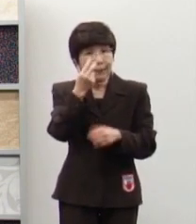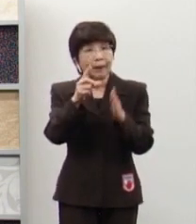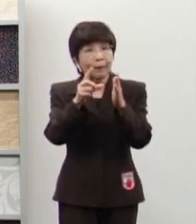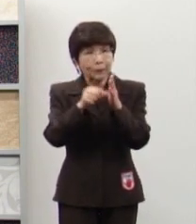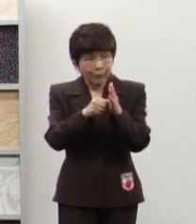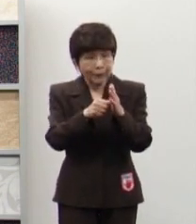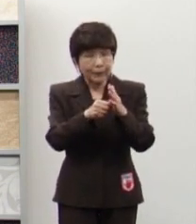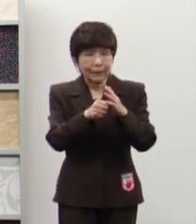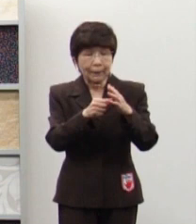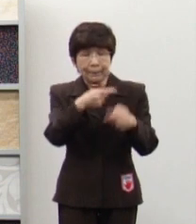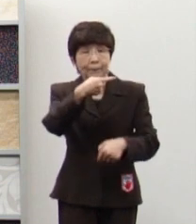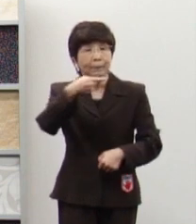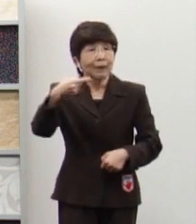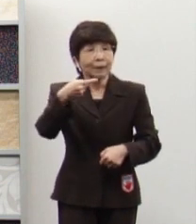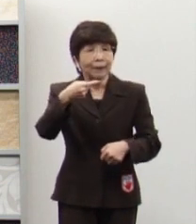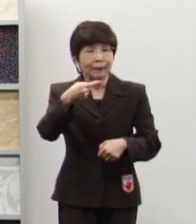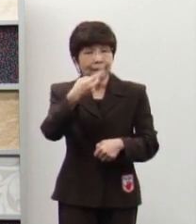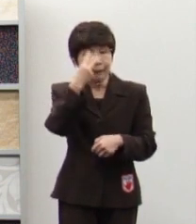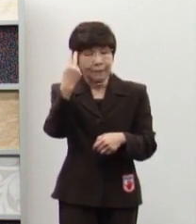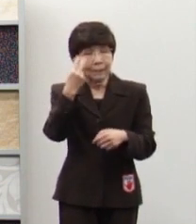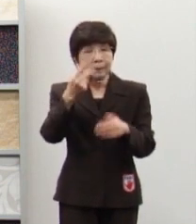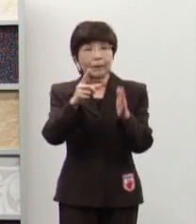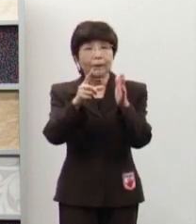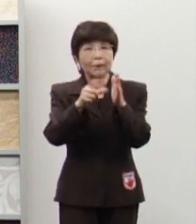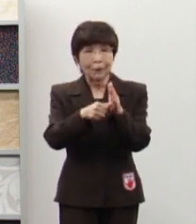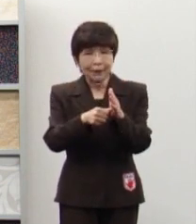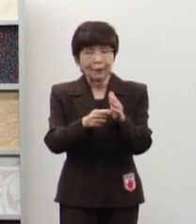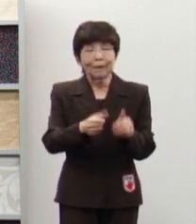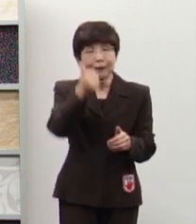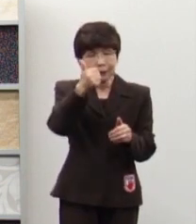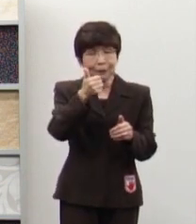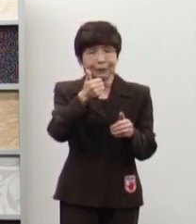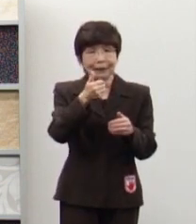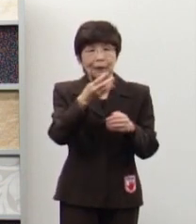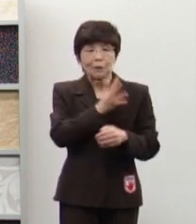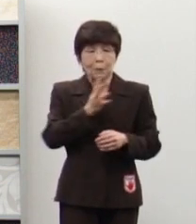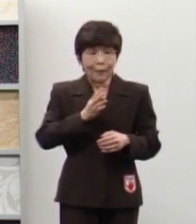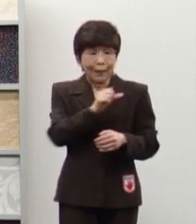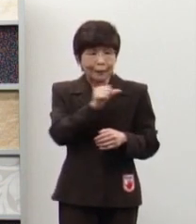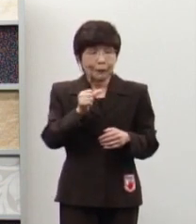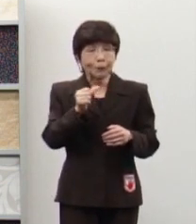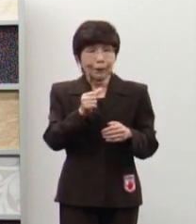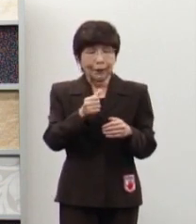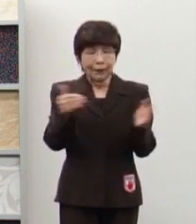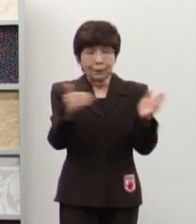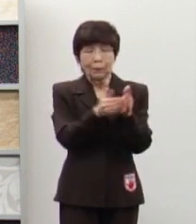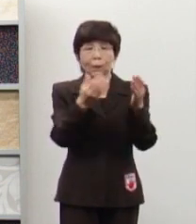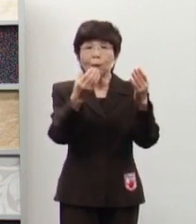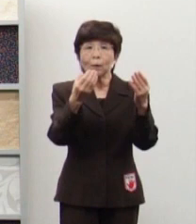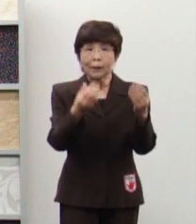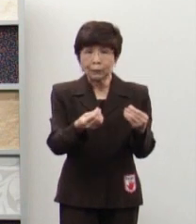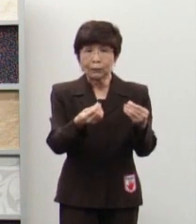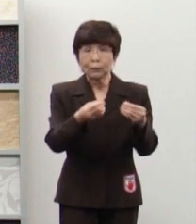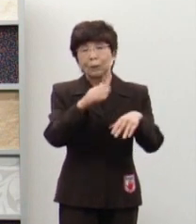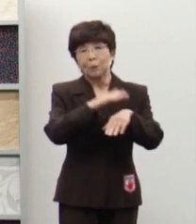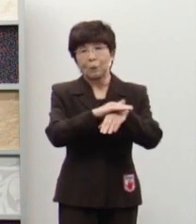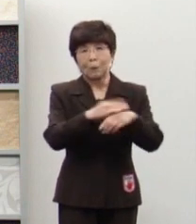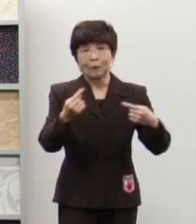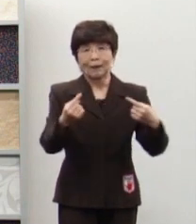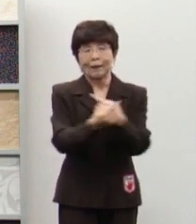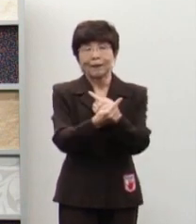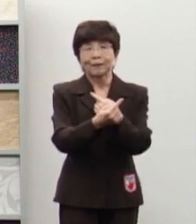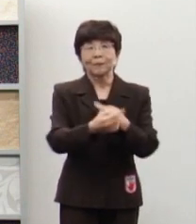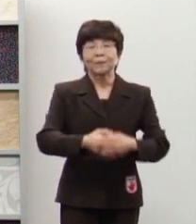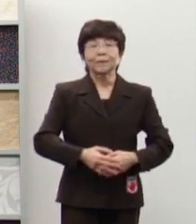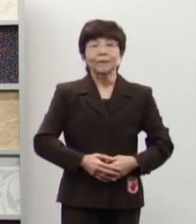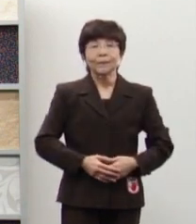が確認された場合には早期解除する取り扱いといたします。またこの早期解